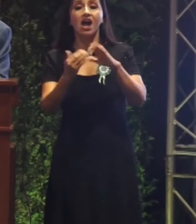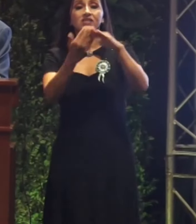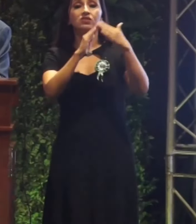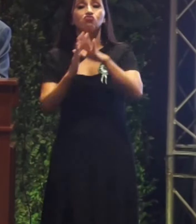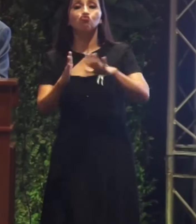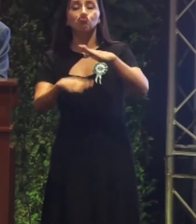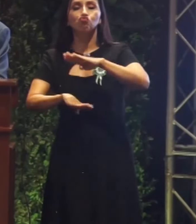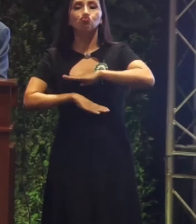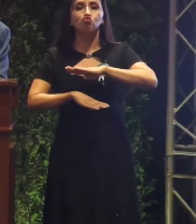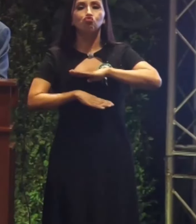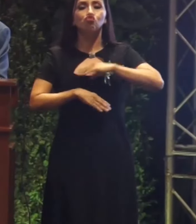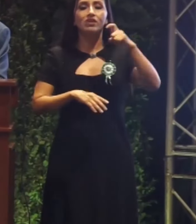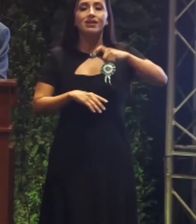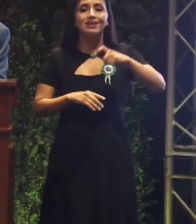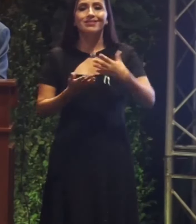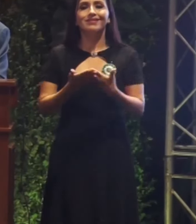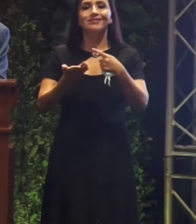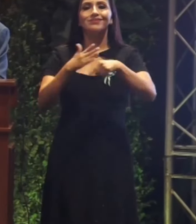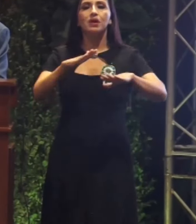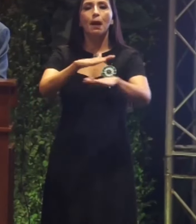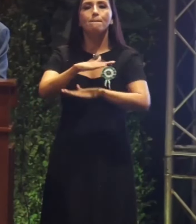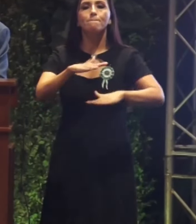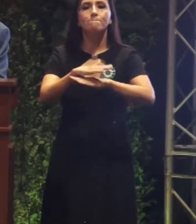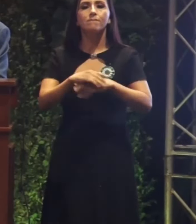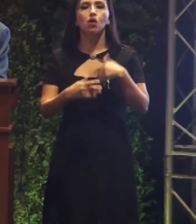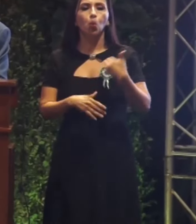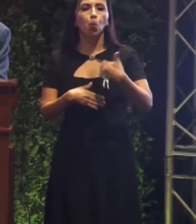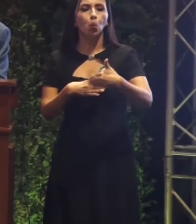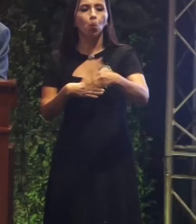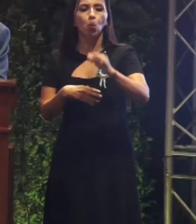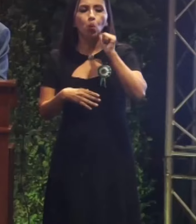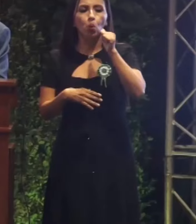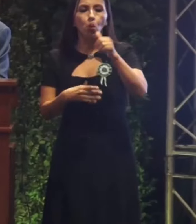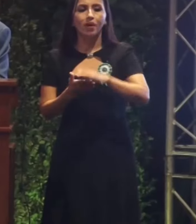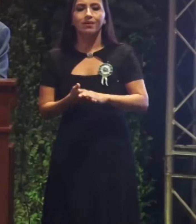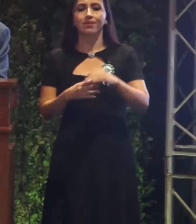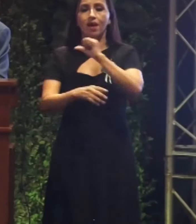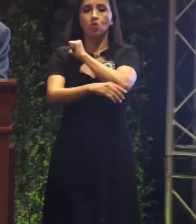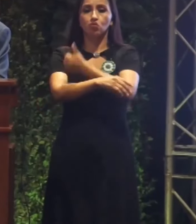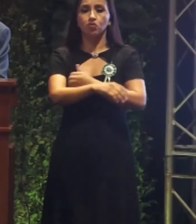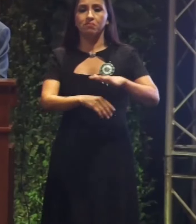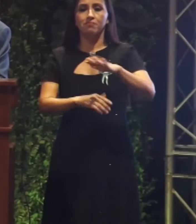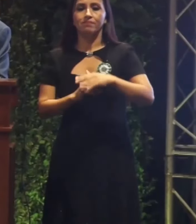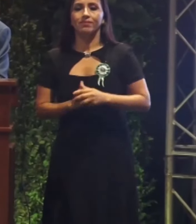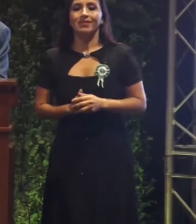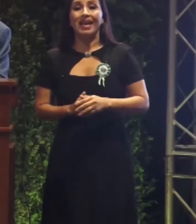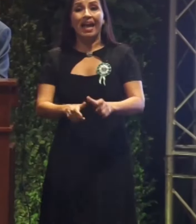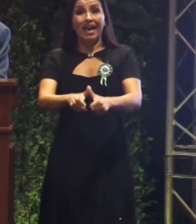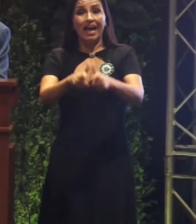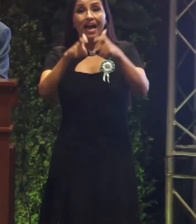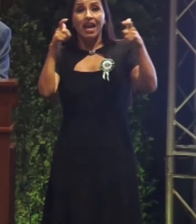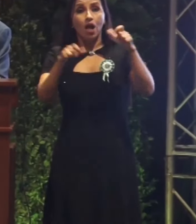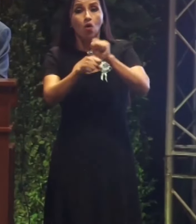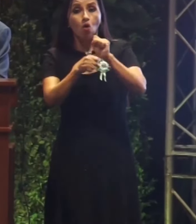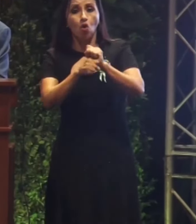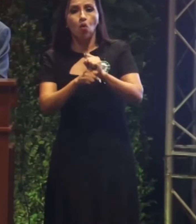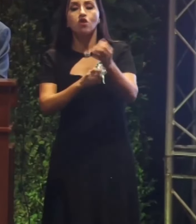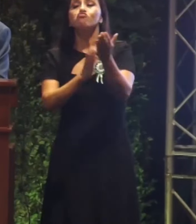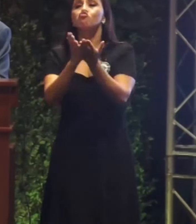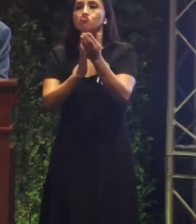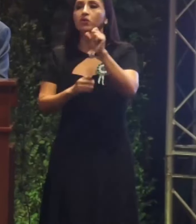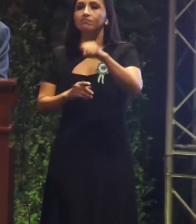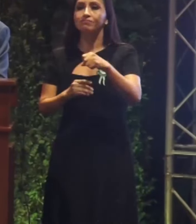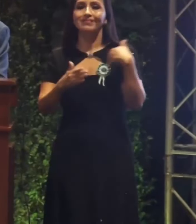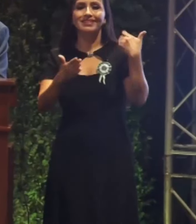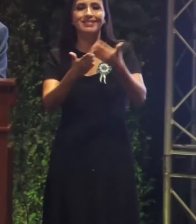el satisfacer las necesidades básicas y lo cotidiano de parte de su autoridad. Las grandes obras sirven, pero